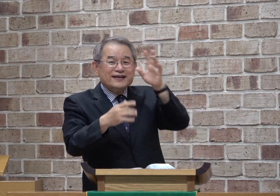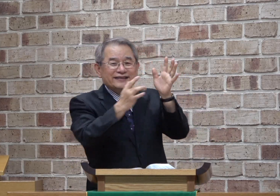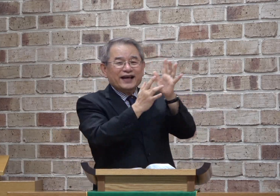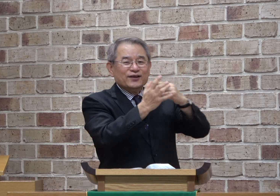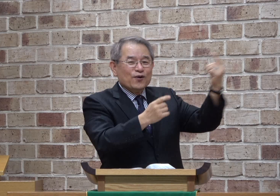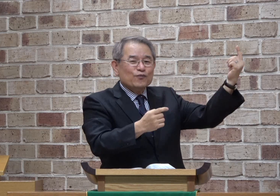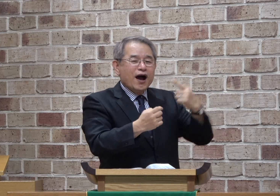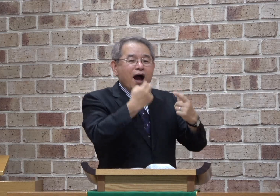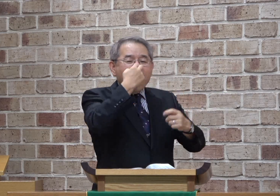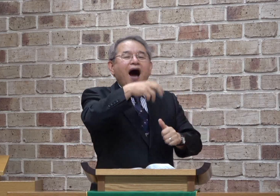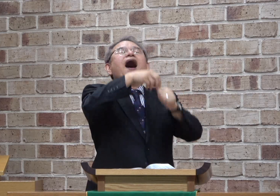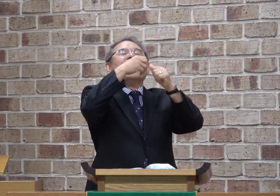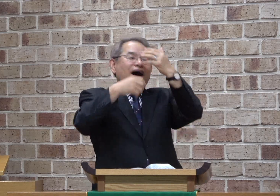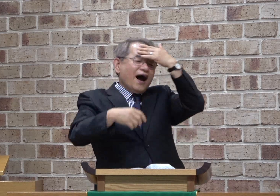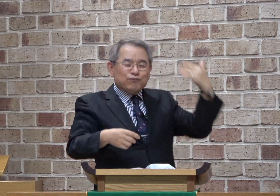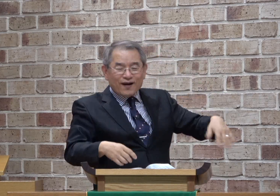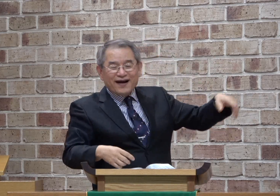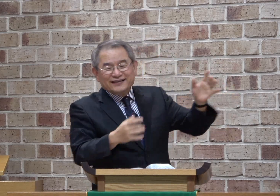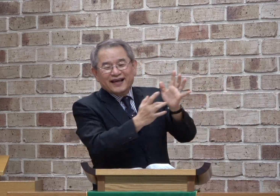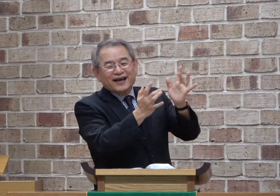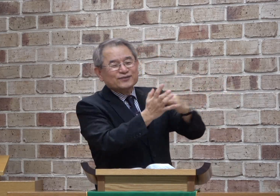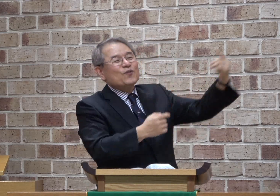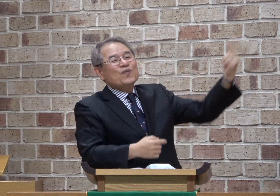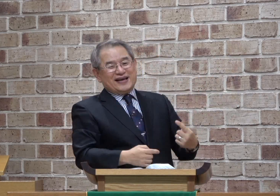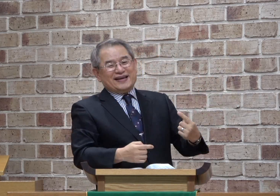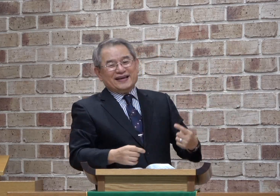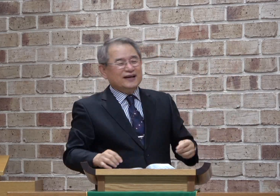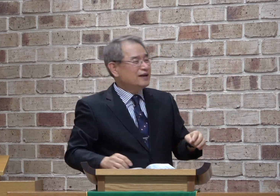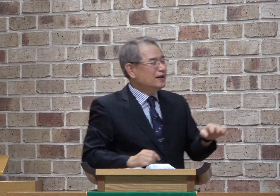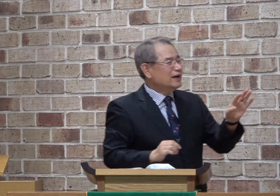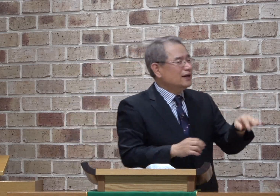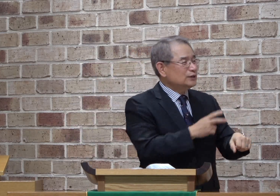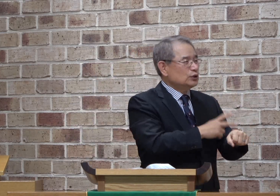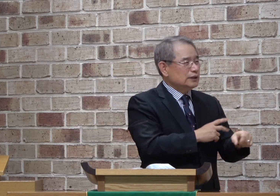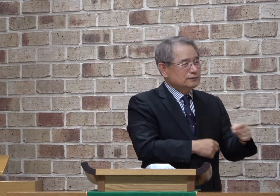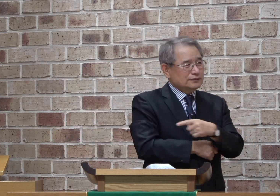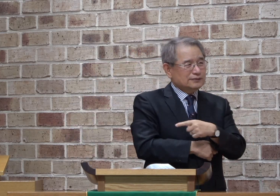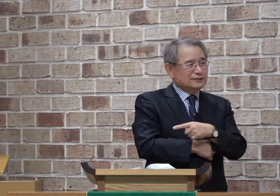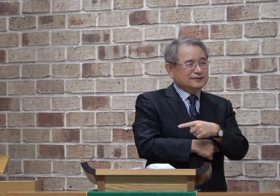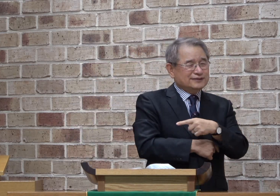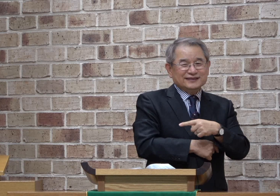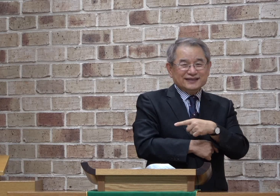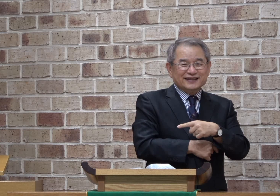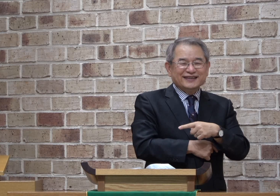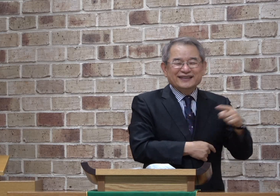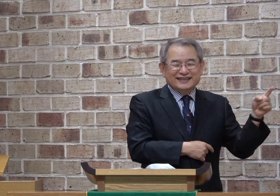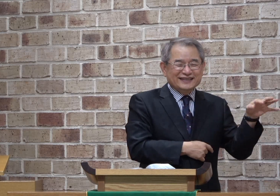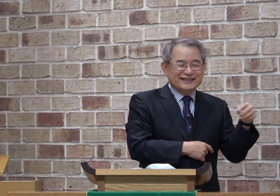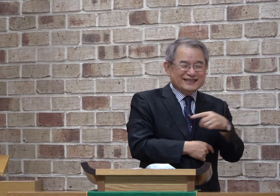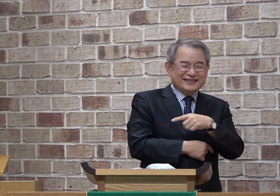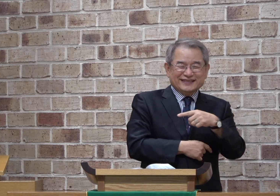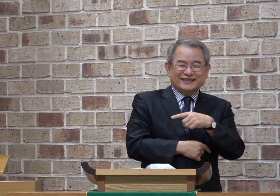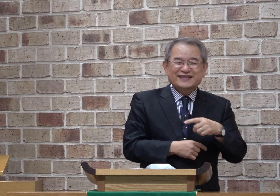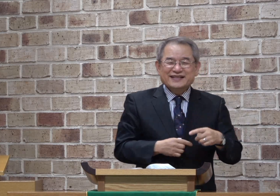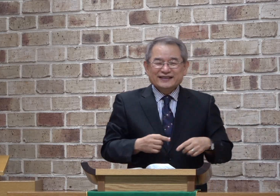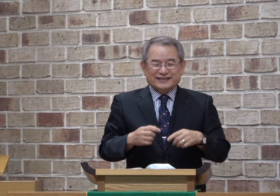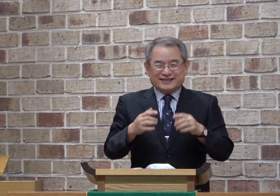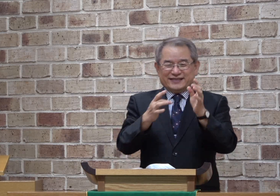왜 안 고쳐지지? 하면서 너무나 당황스러웠을 것입니다. 그때 예수님이 오셨습니다. 너무나 큰 다행이죠. 그래서